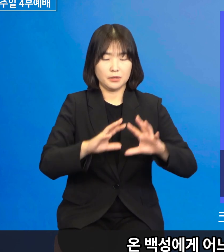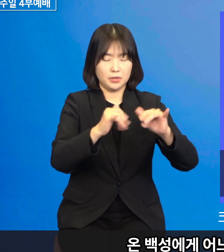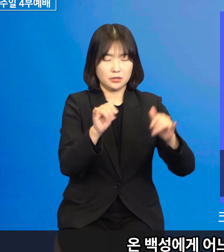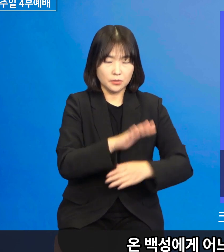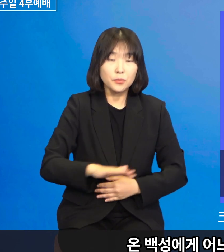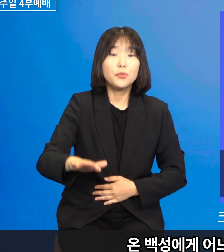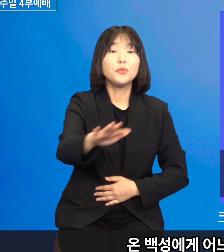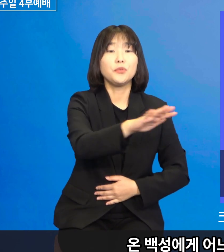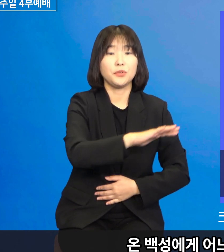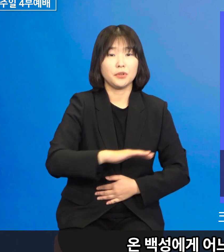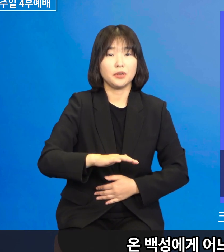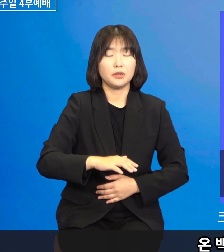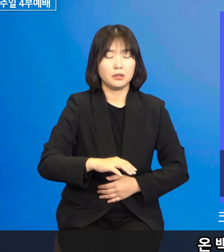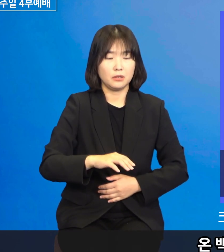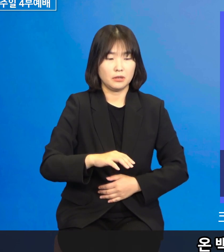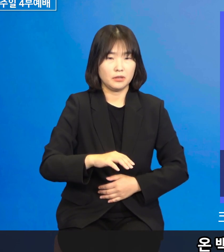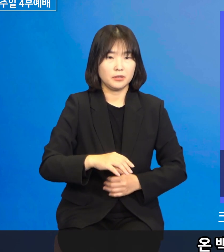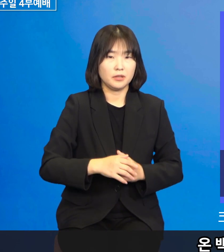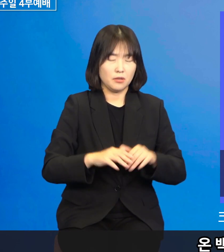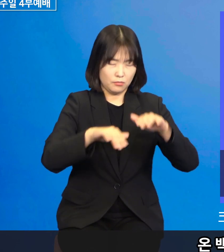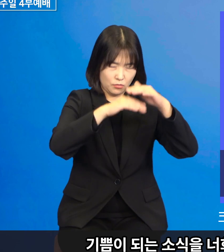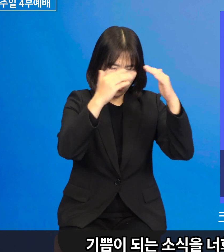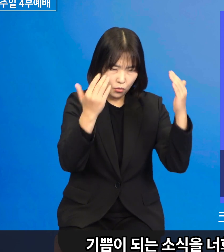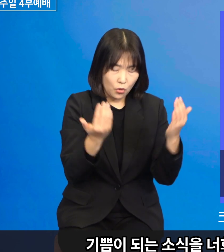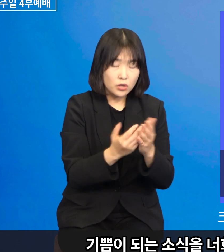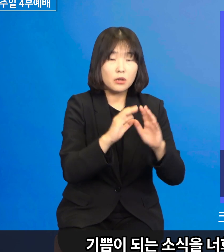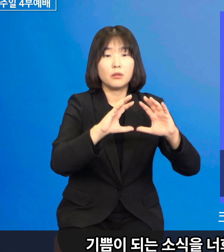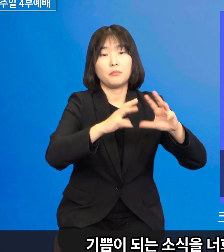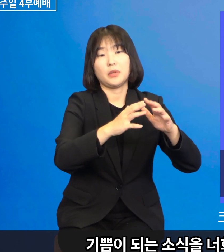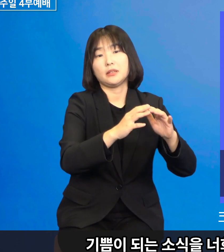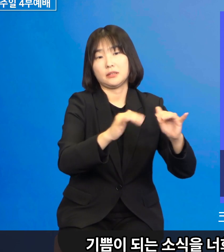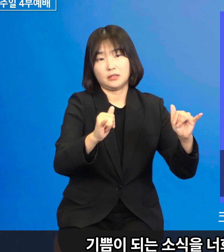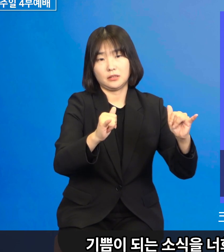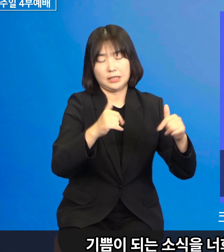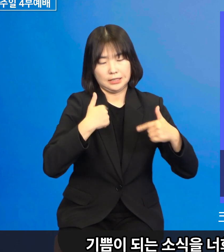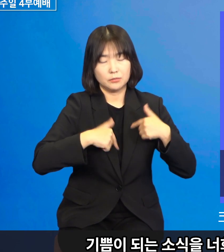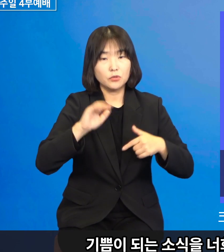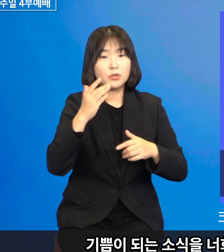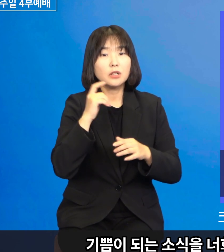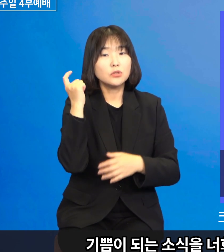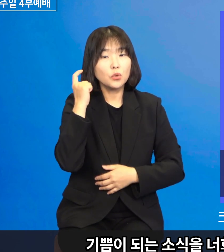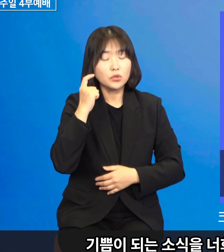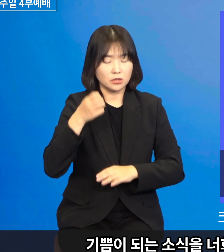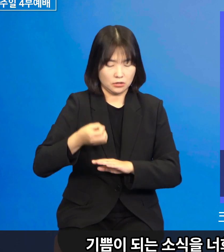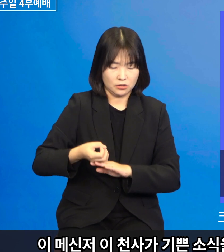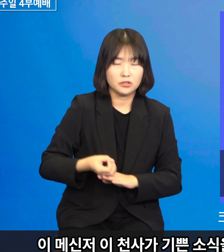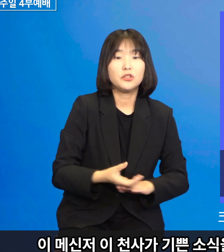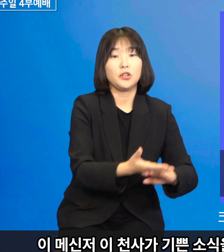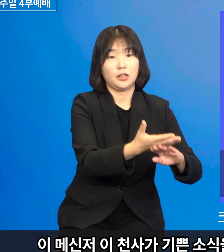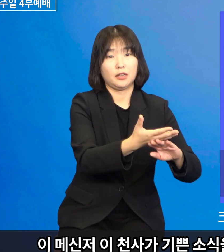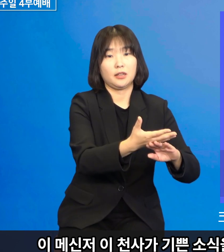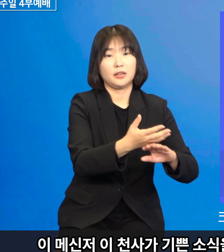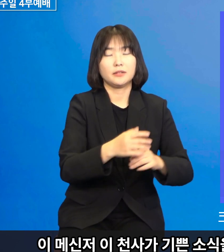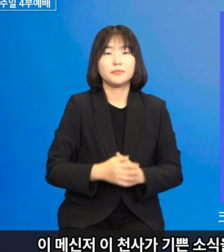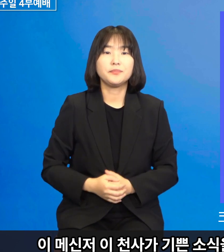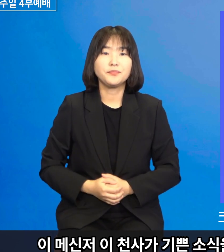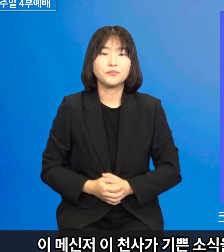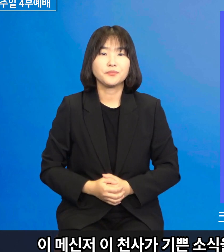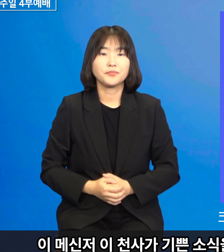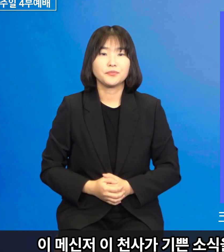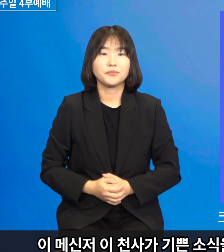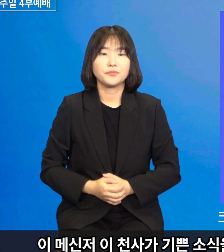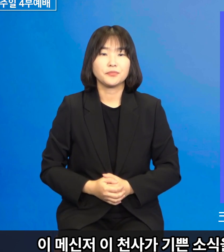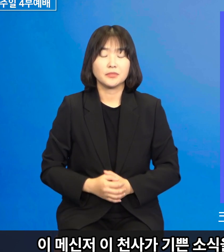백성에게, 어느 한쪽만이 아니라 온 백성에게 기쁨이 되는 소식을 너희에게 전하여 준다는 거예요. 이 메신저,